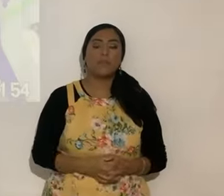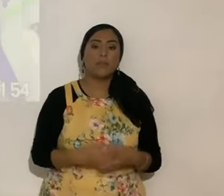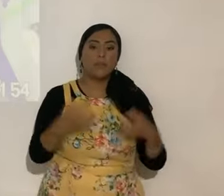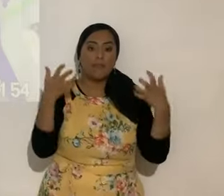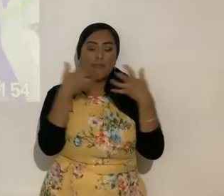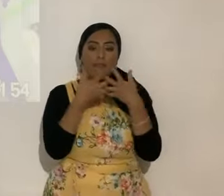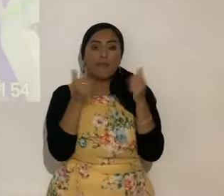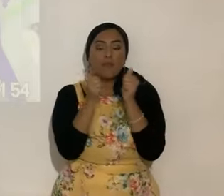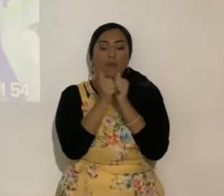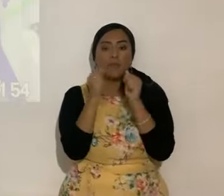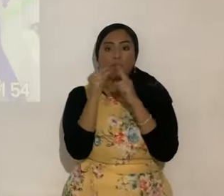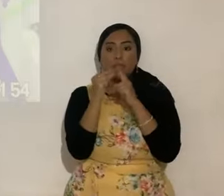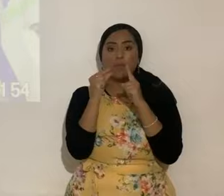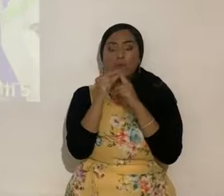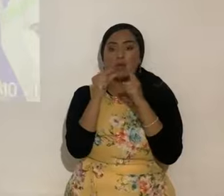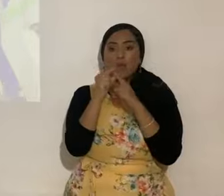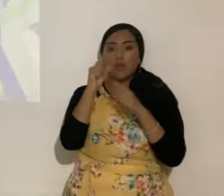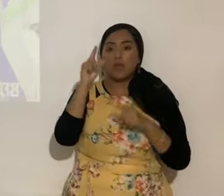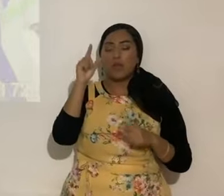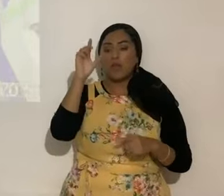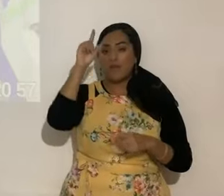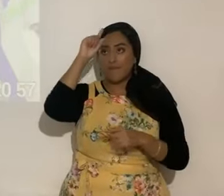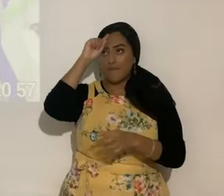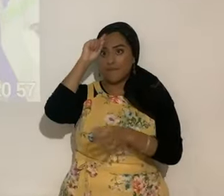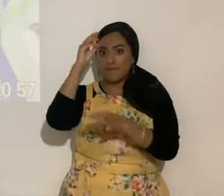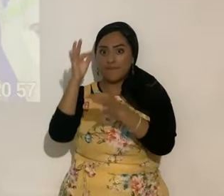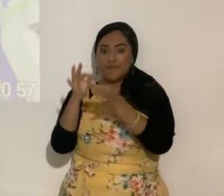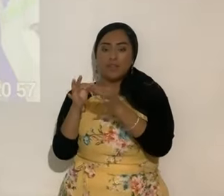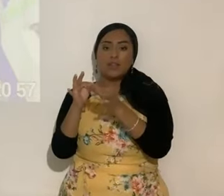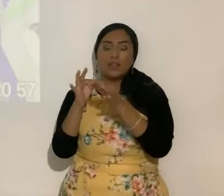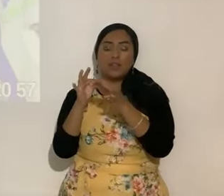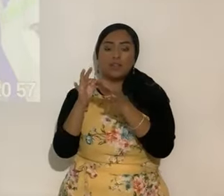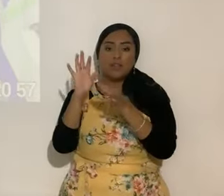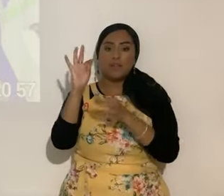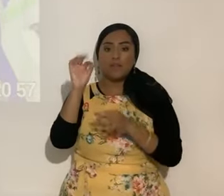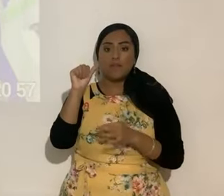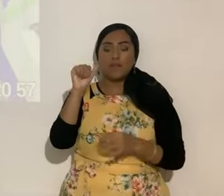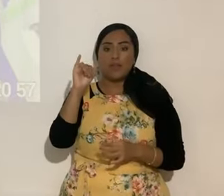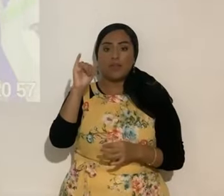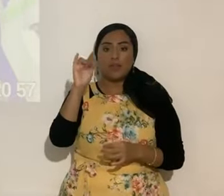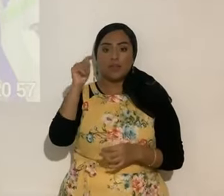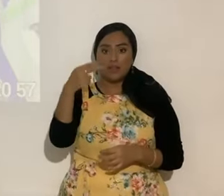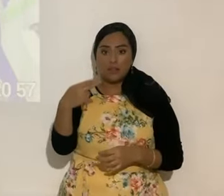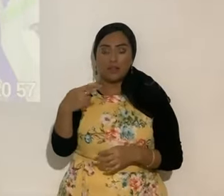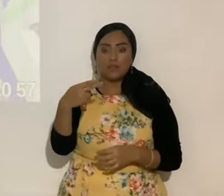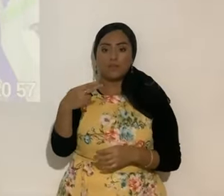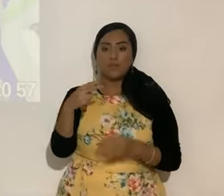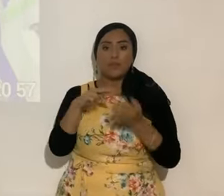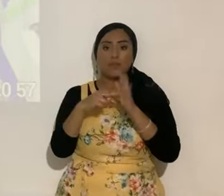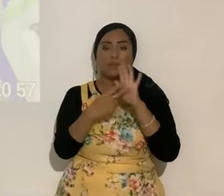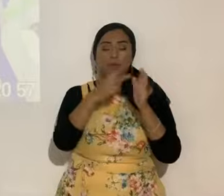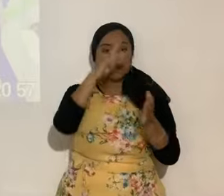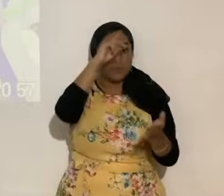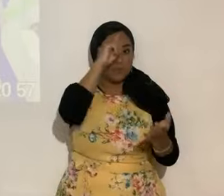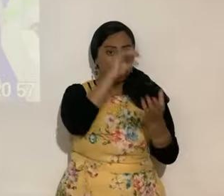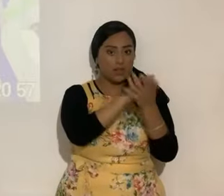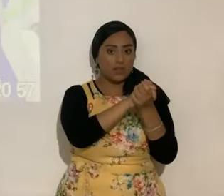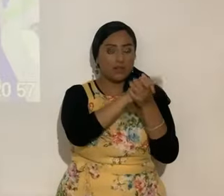relacionada con la palabra de Muná, que es traducido del hebreo al español es fe. Es creer,